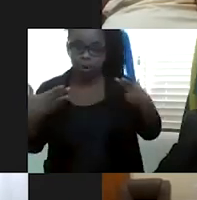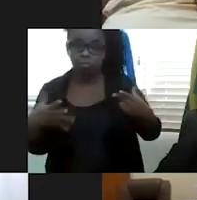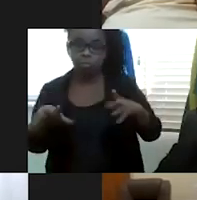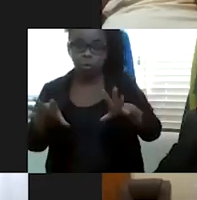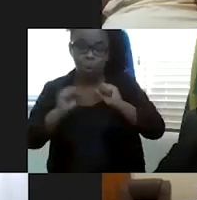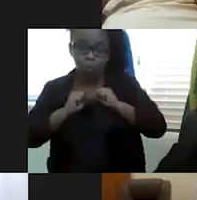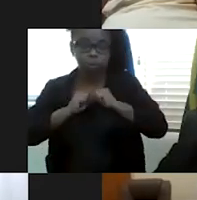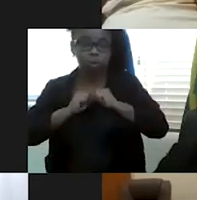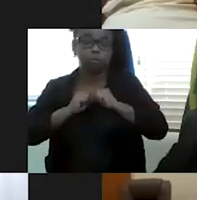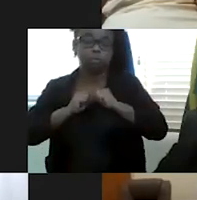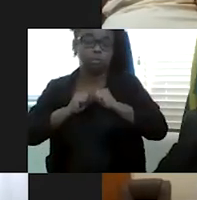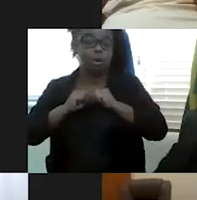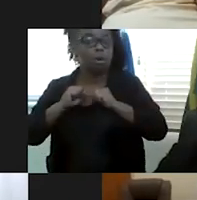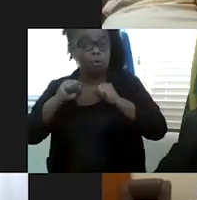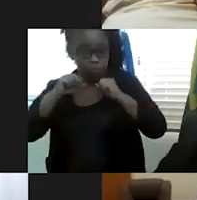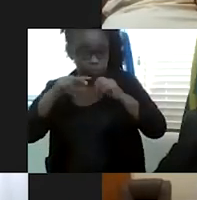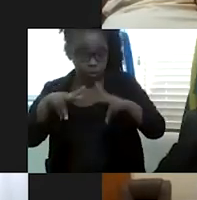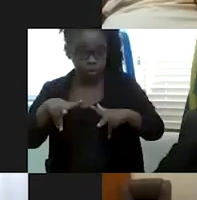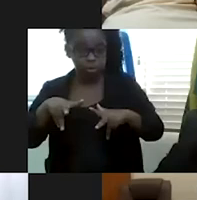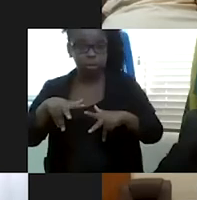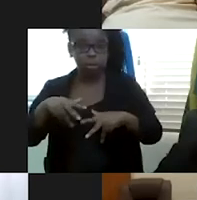terceira vez. Deixar aqui